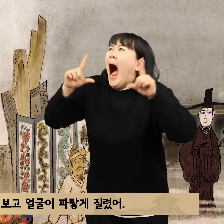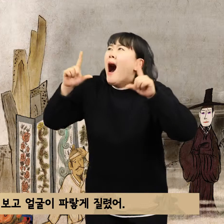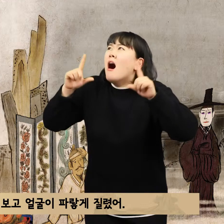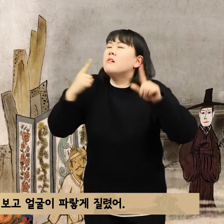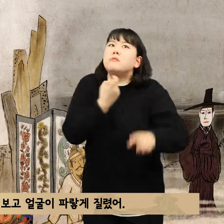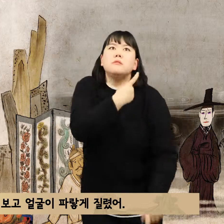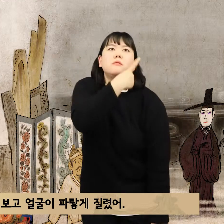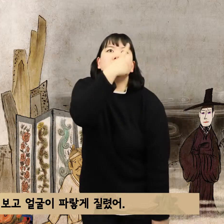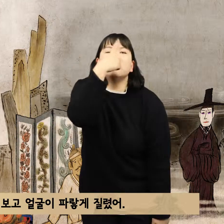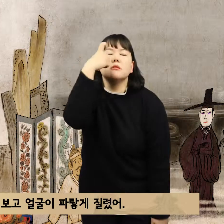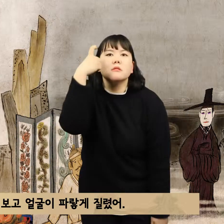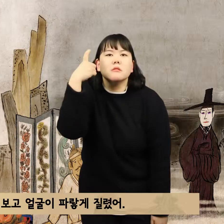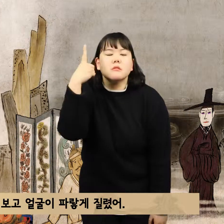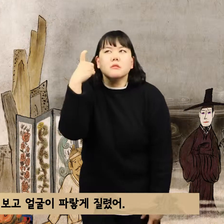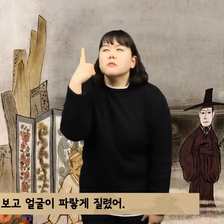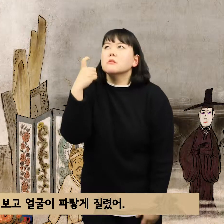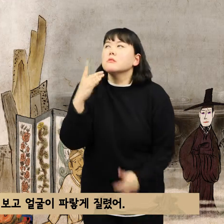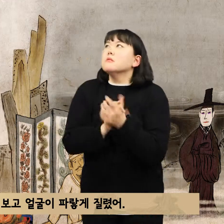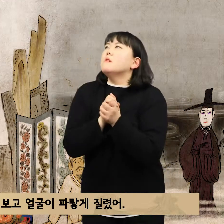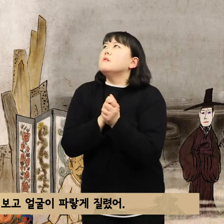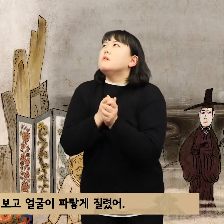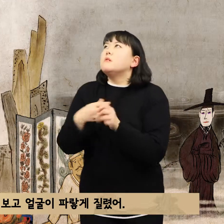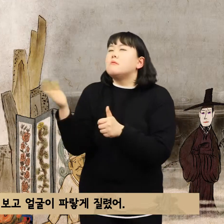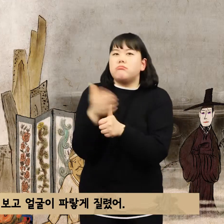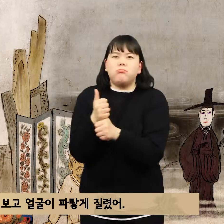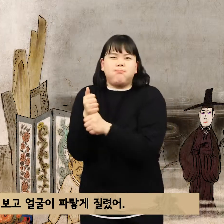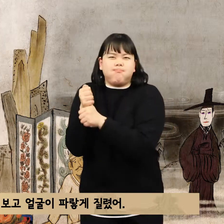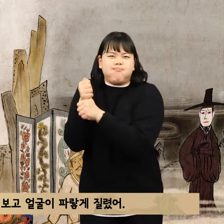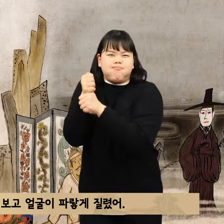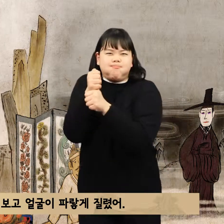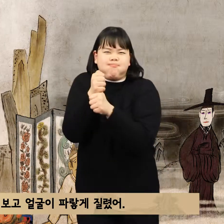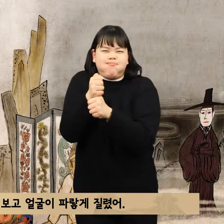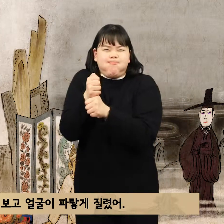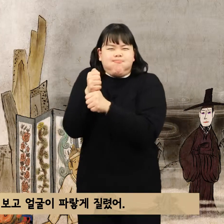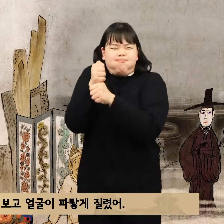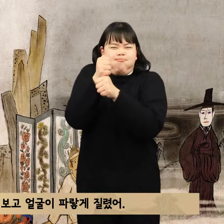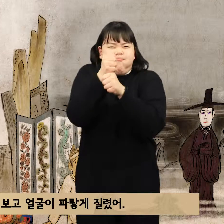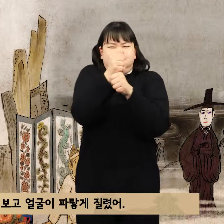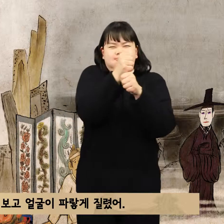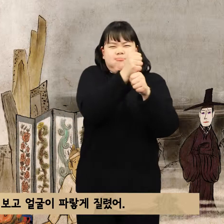사또는 저승사자를 보고 얼굴이 파랗게 질렸어.